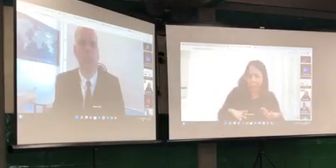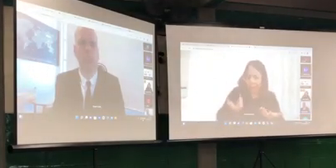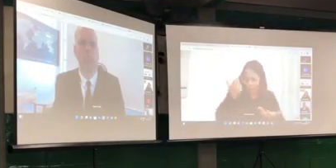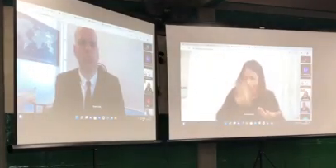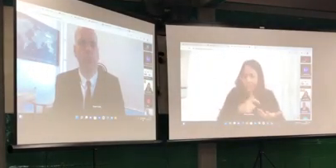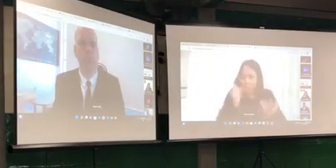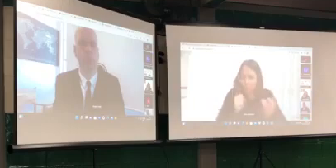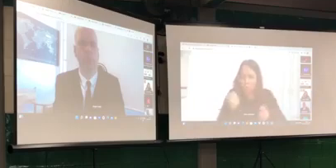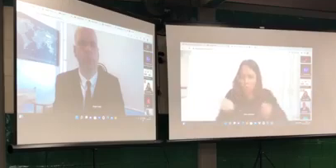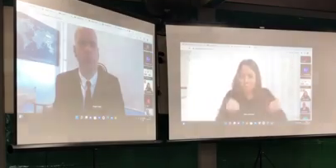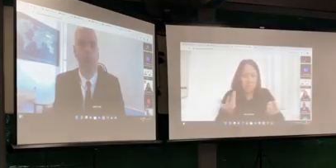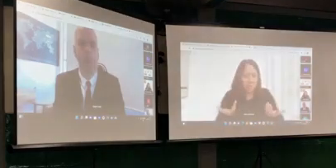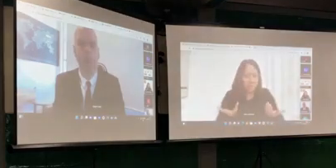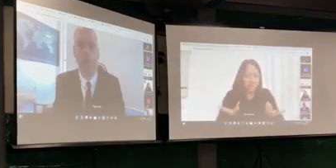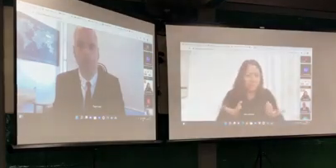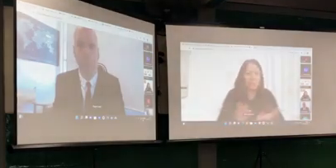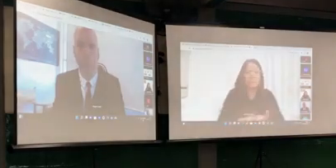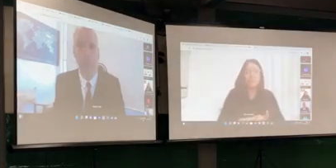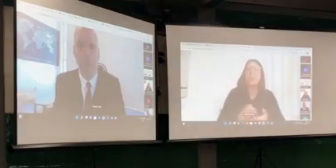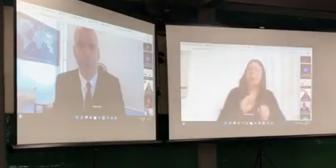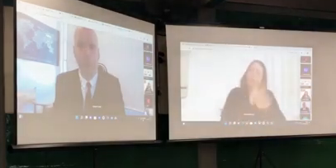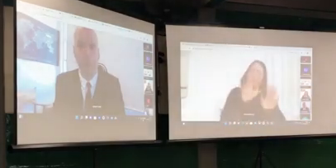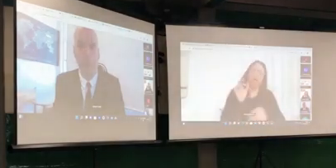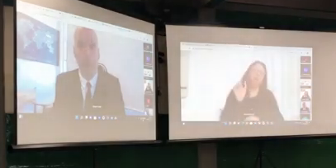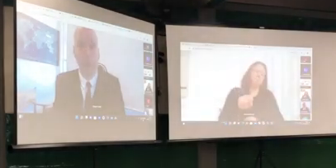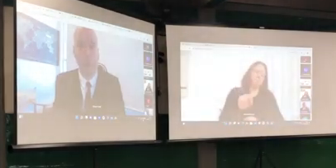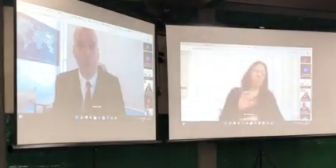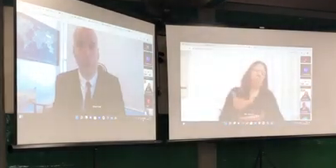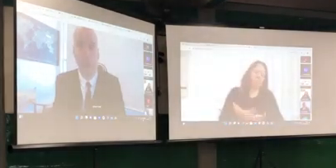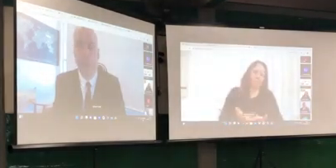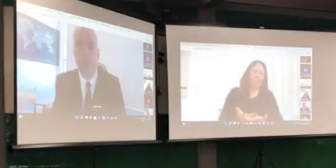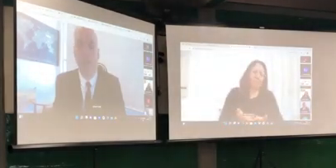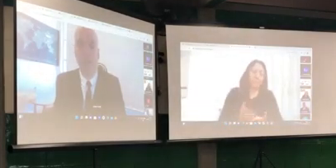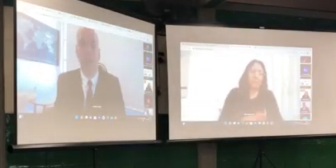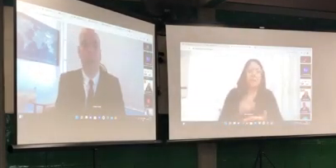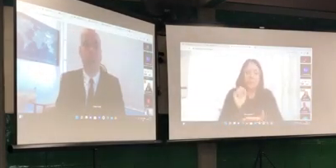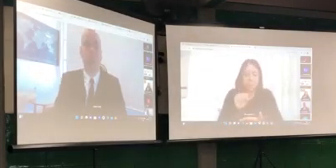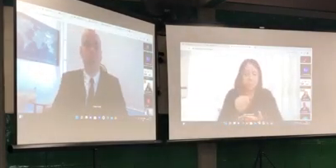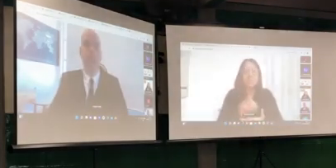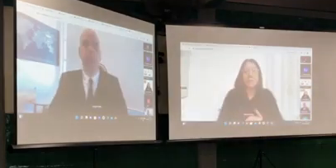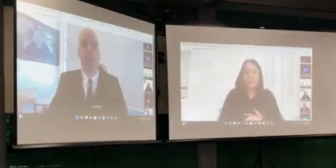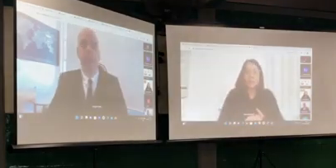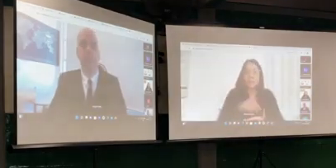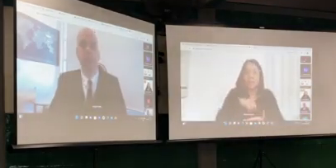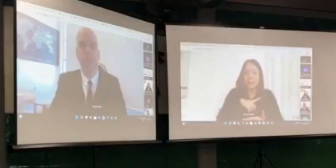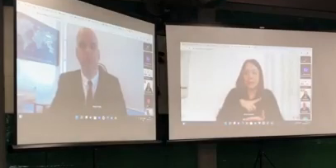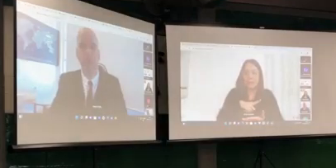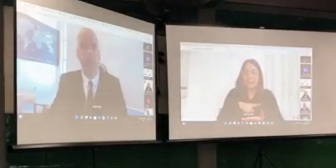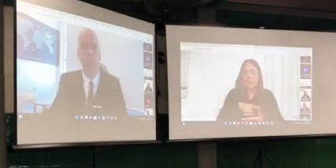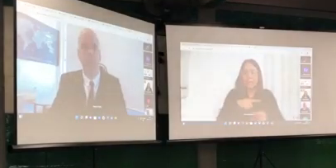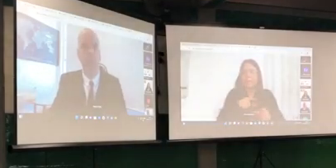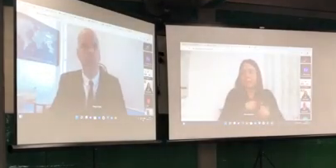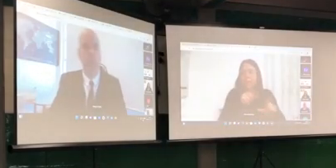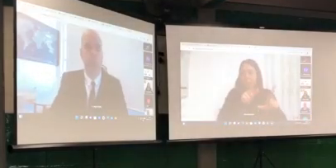pode dirigir um surdo? Claro que pode, né? Sim, tem ali a letra específica, né? Que vai lá junto,